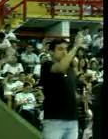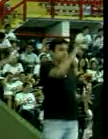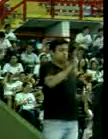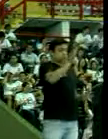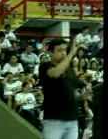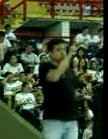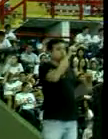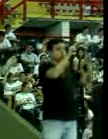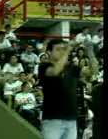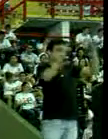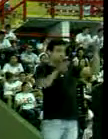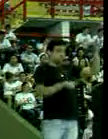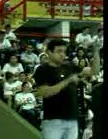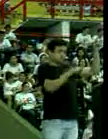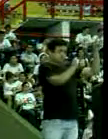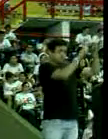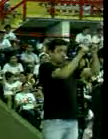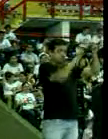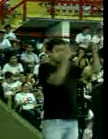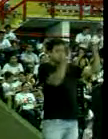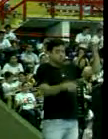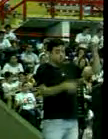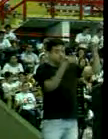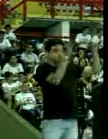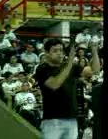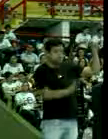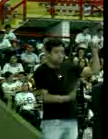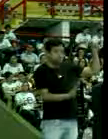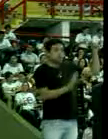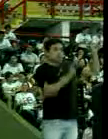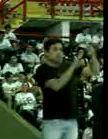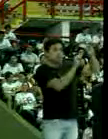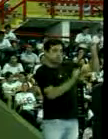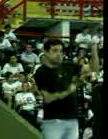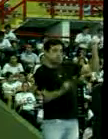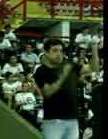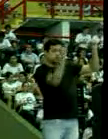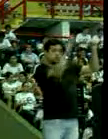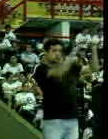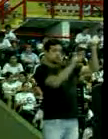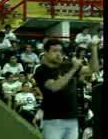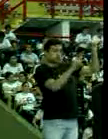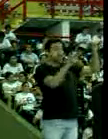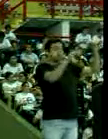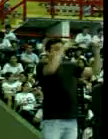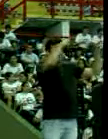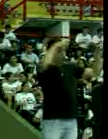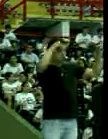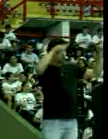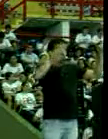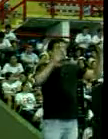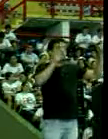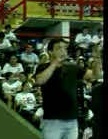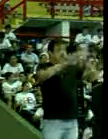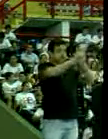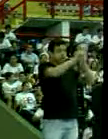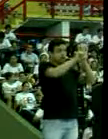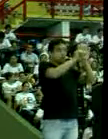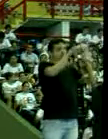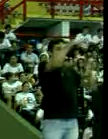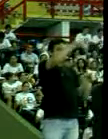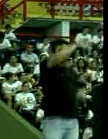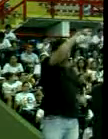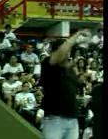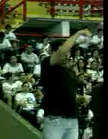60% do território brasileiro. Quando eu falo da Amazônia legal, eu estou falando apenas da região